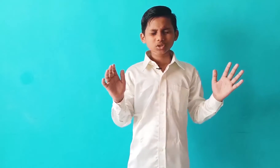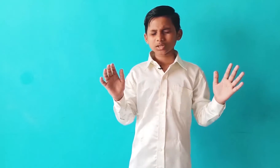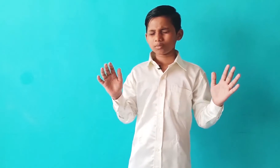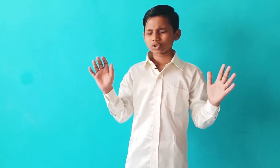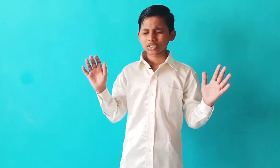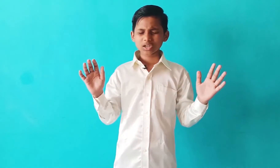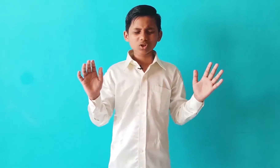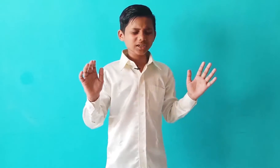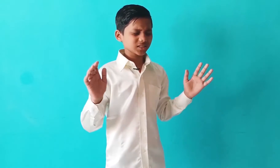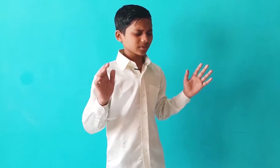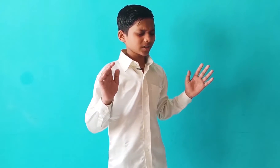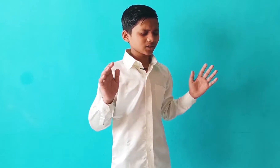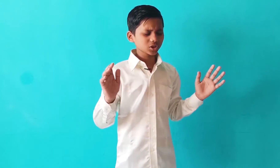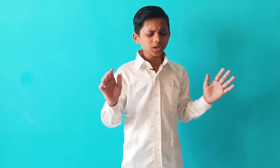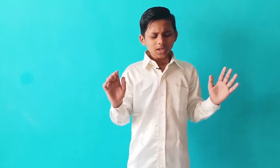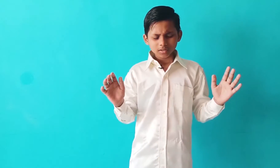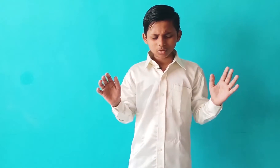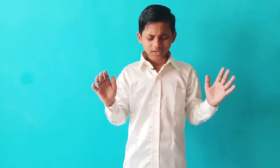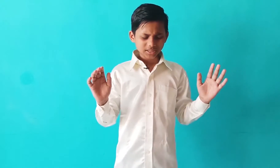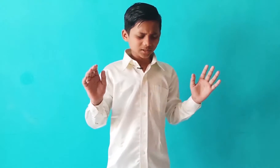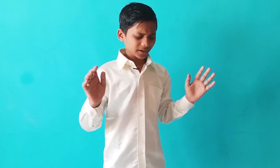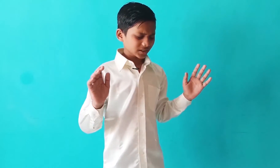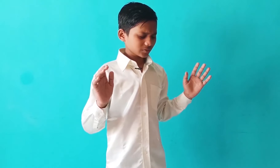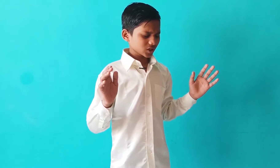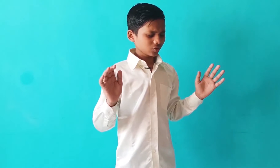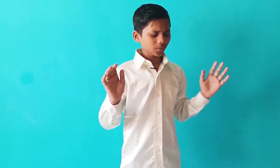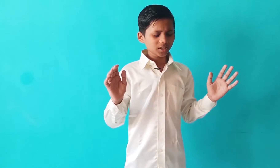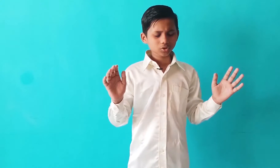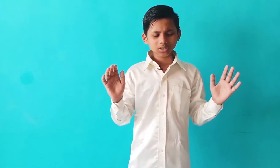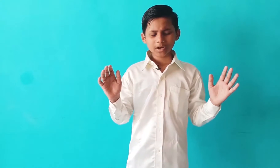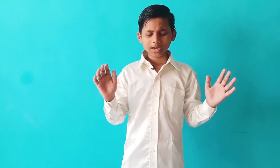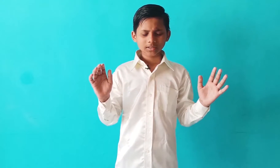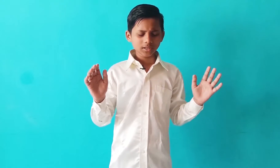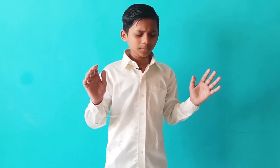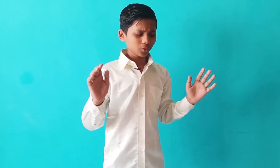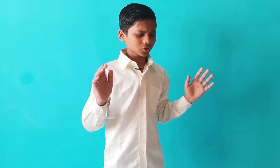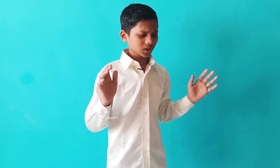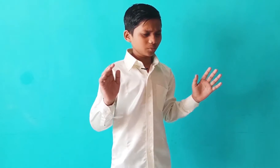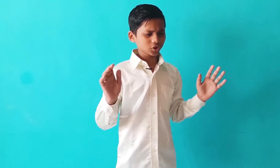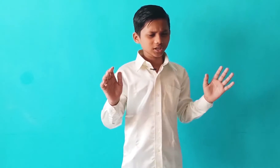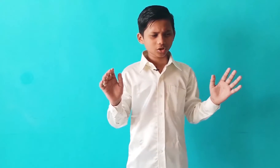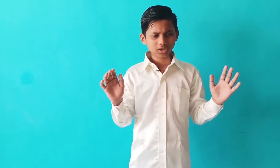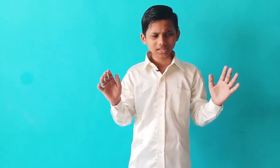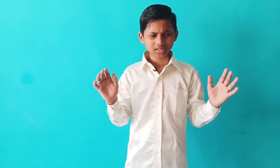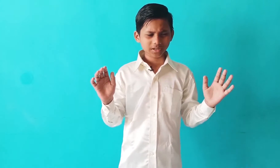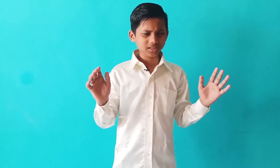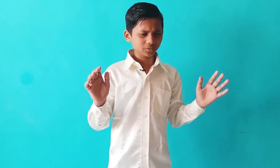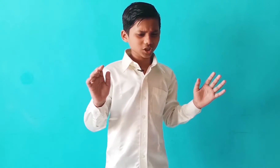போஸ்க போஸ்க்ரே ஒரு கஸ் அப்ரிகான் தவஷ்கான் ஒரு கஸ் அப்ரிகான் தவஷ்கான் ஒரு இபால போஸ்குலபா ஆந்தில்ல போஸ்க போஸ்க்ரே ஒரு கஸ் அப்ரிகான் தவஷ்கான்